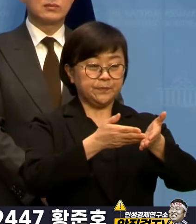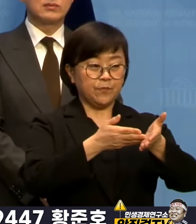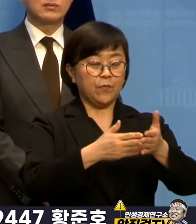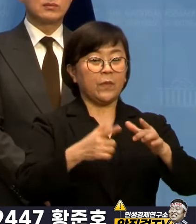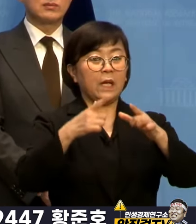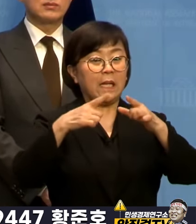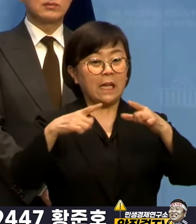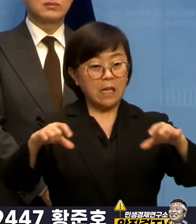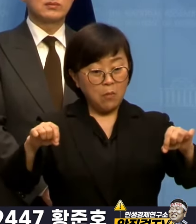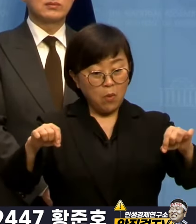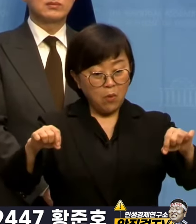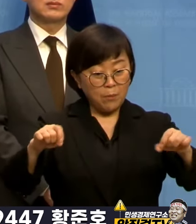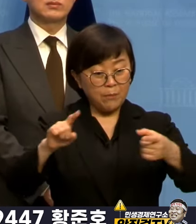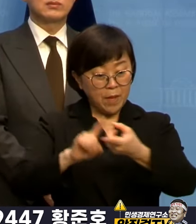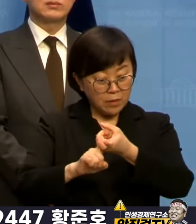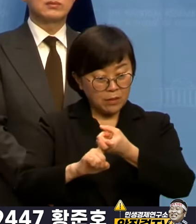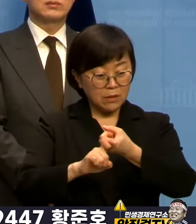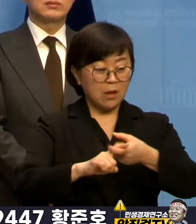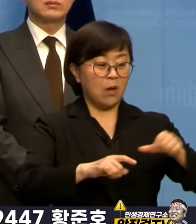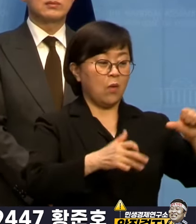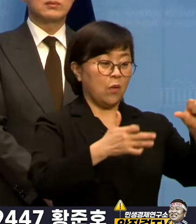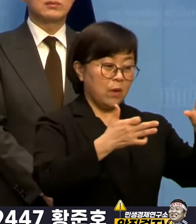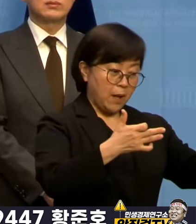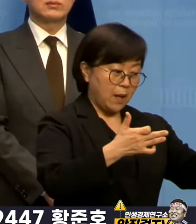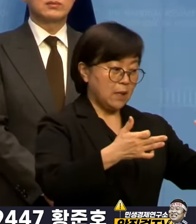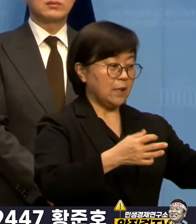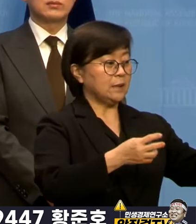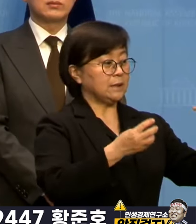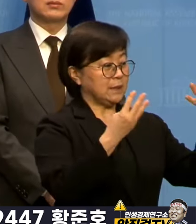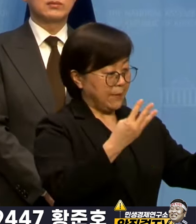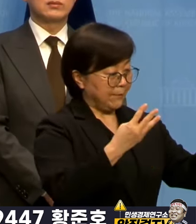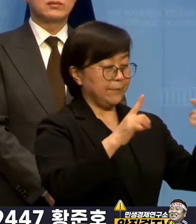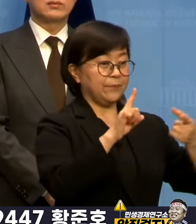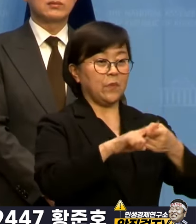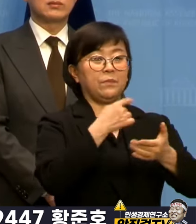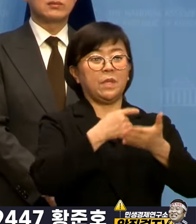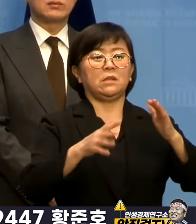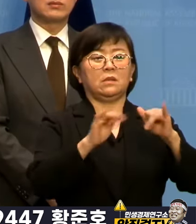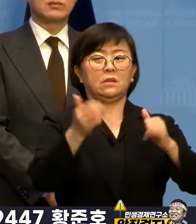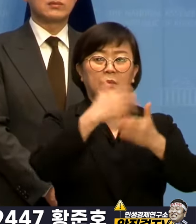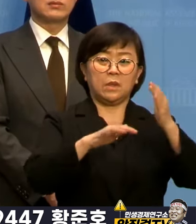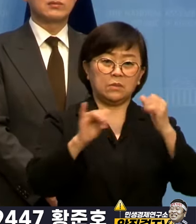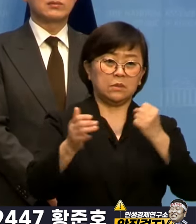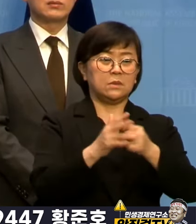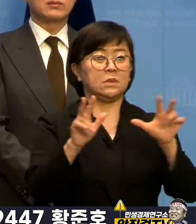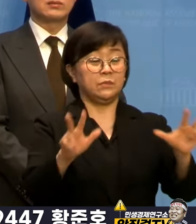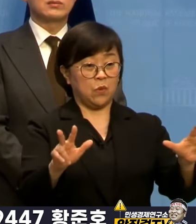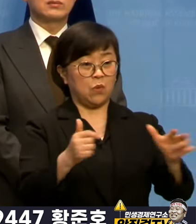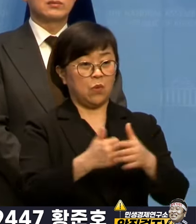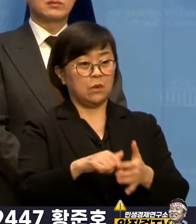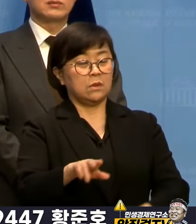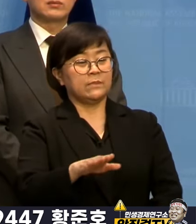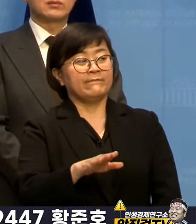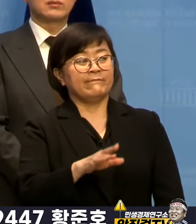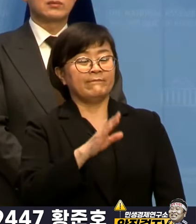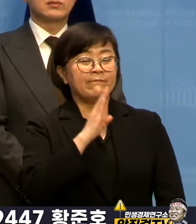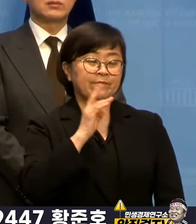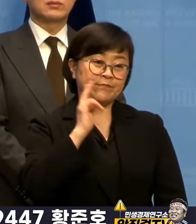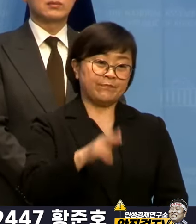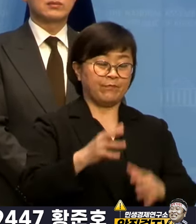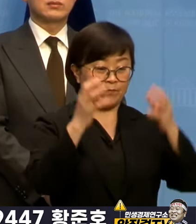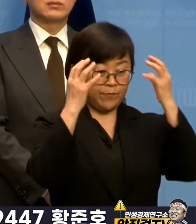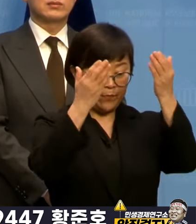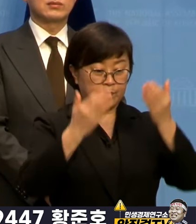이렇게 치민망원이나 5.18이나 사상에 대해서 그 피해자들과 유족들이 지금도 엄청난 고통 속에 살고